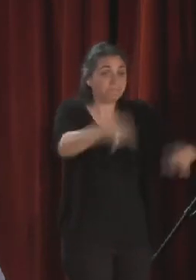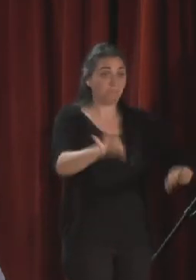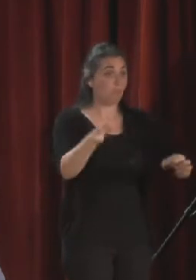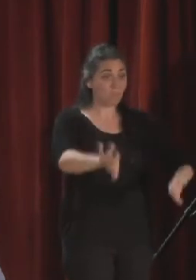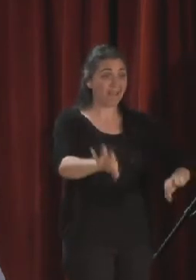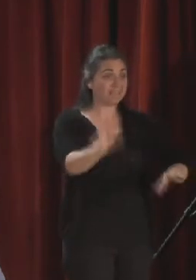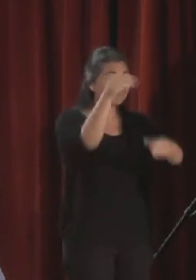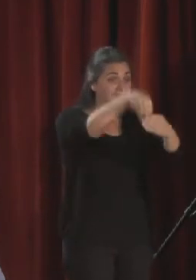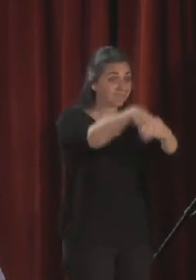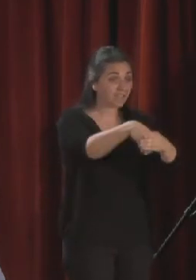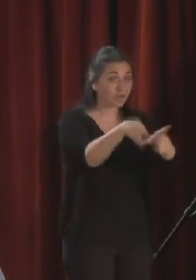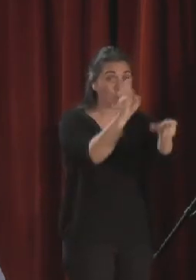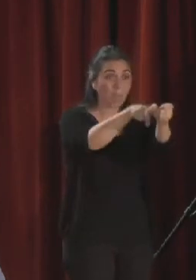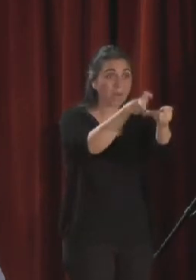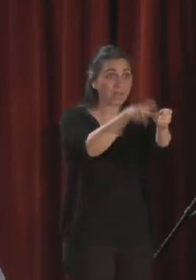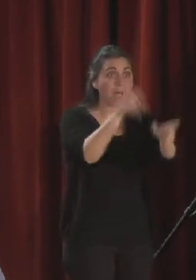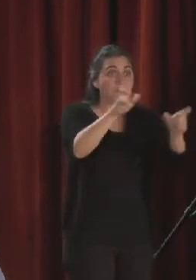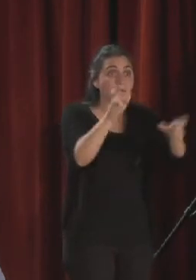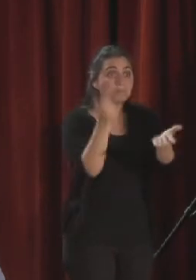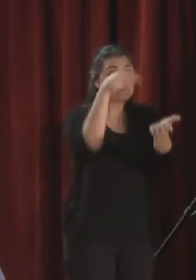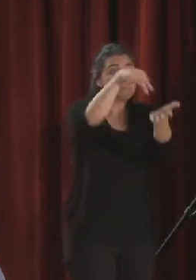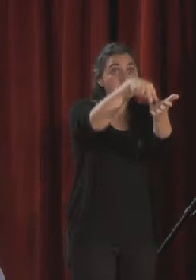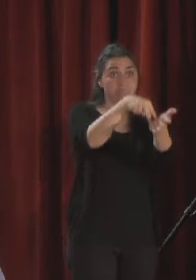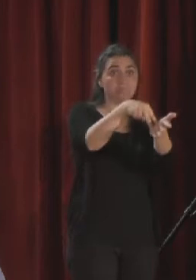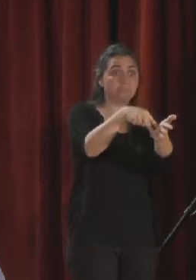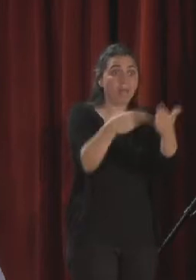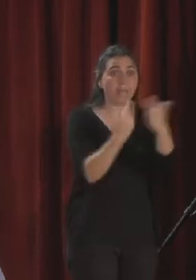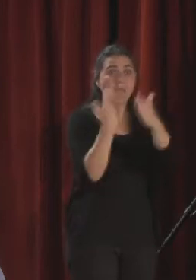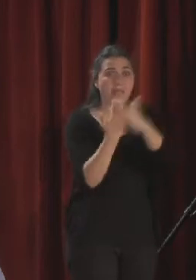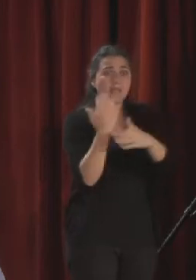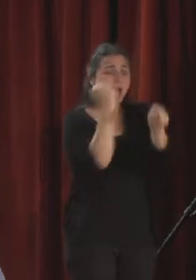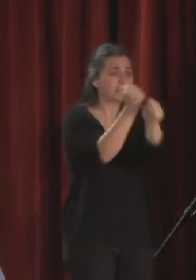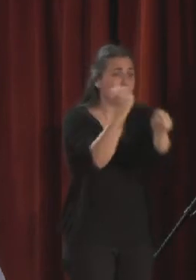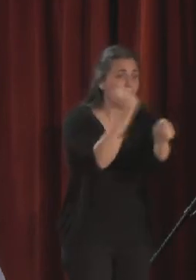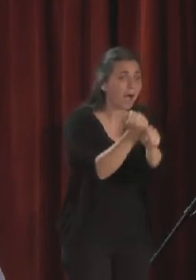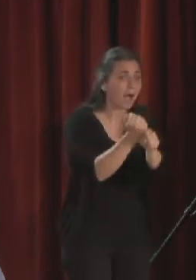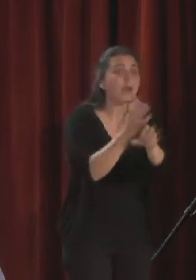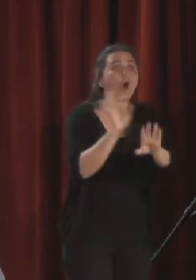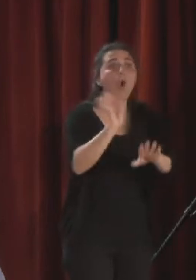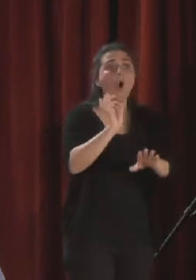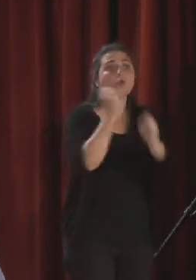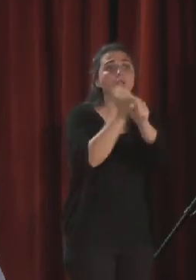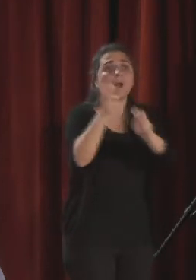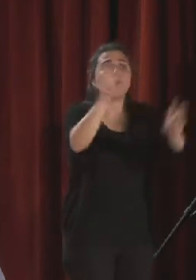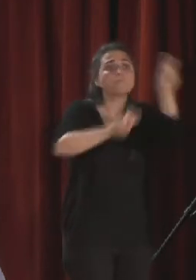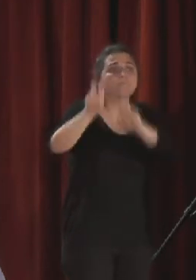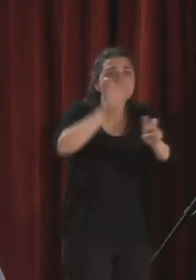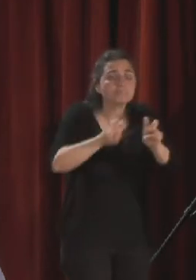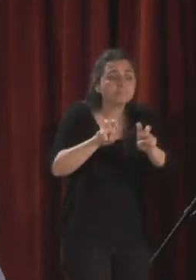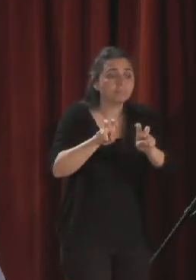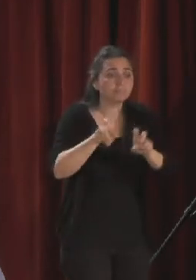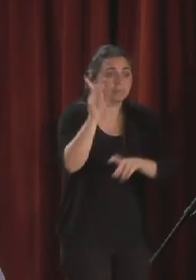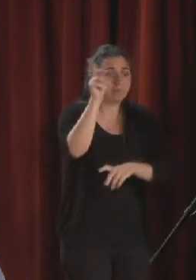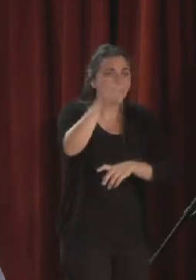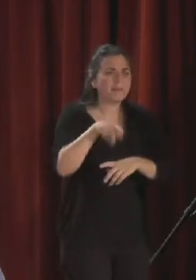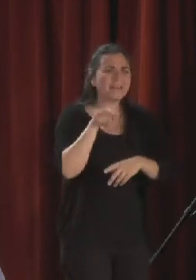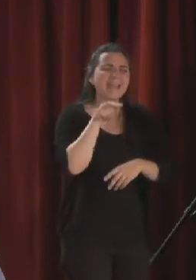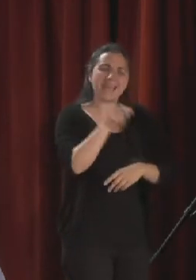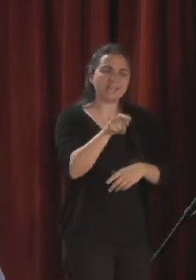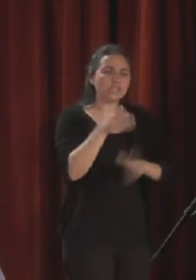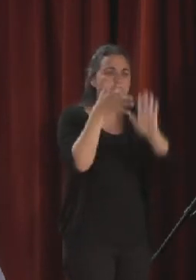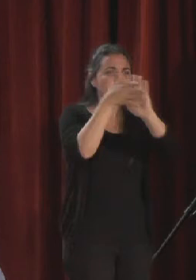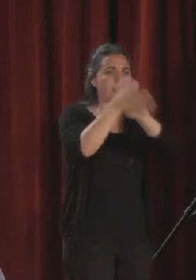normal, de xente que se levanta todos os días para traballar, de xente que se levanta todos os días para buscar traballo. Eso é